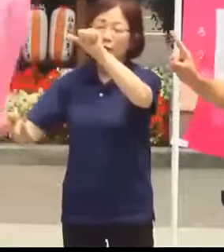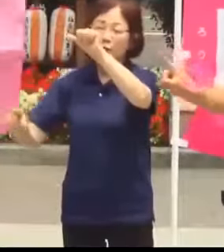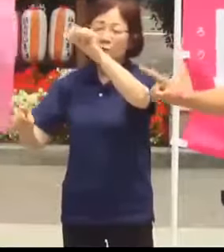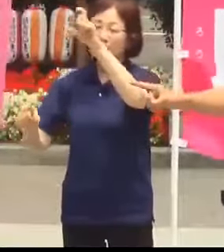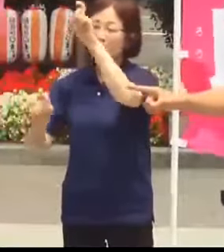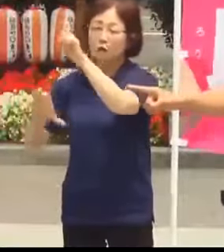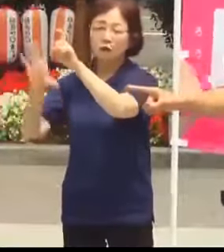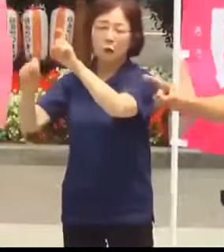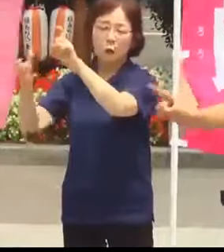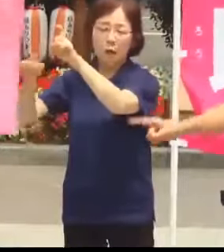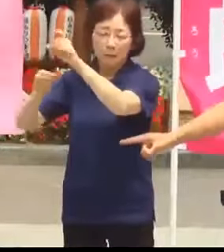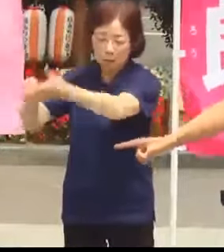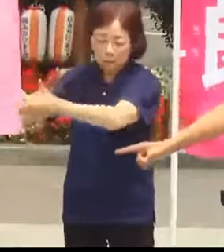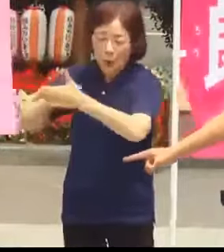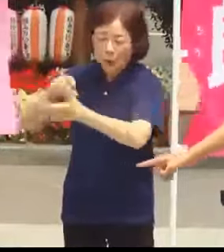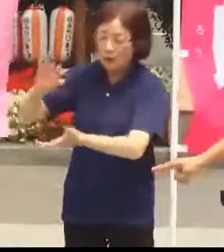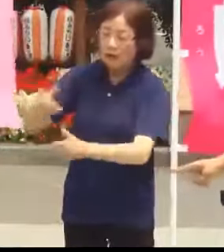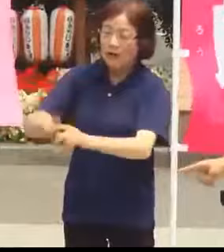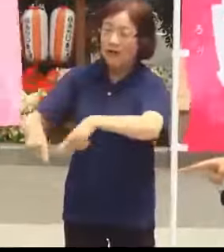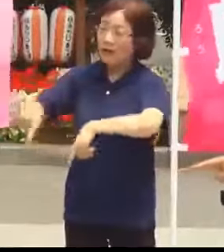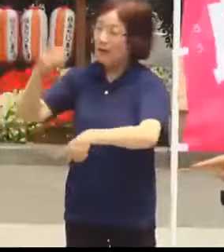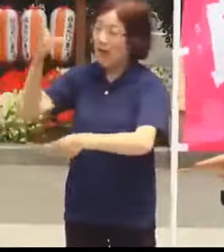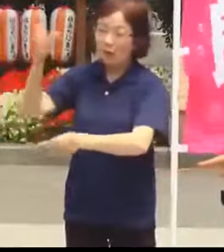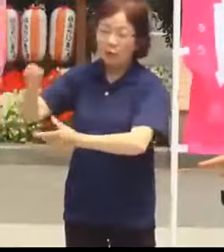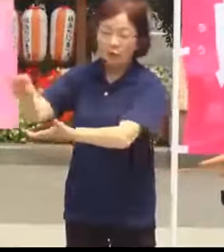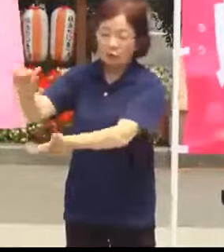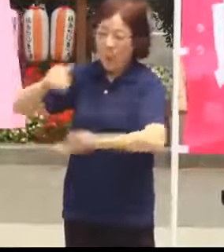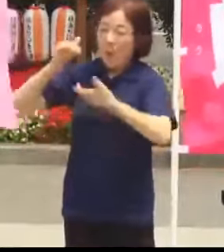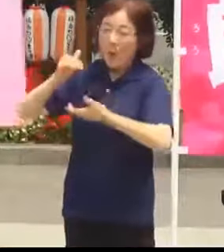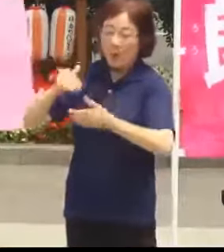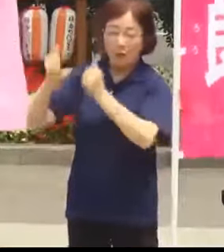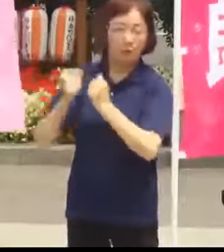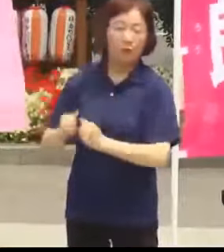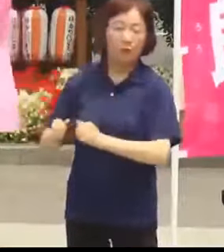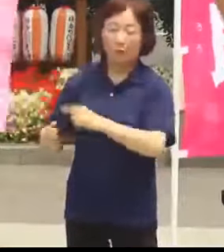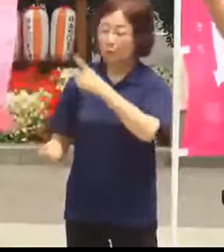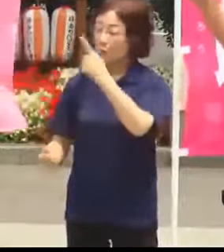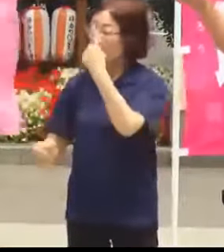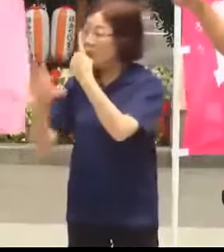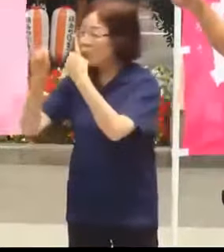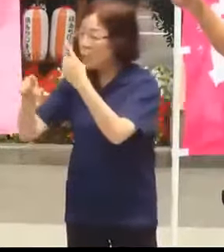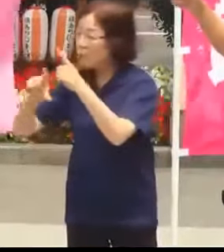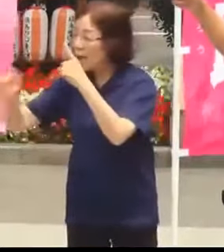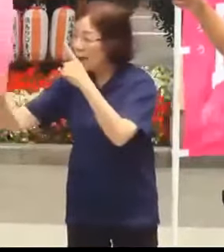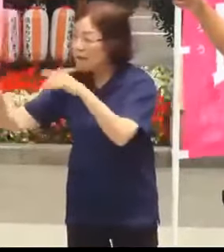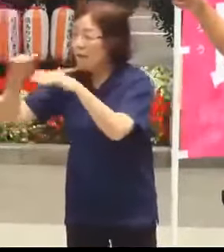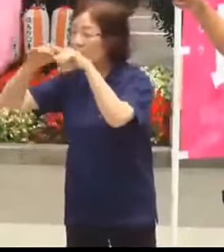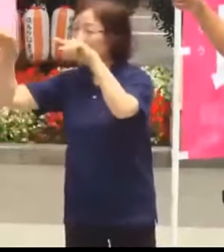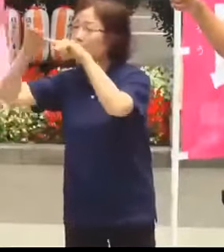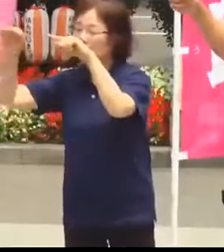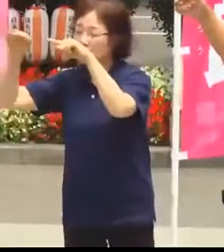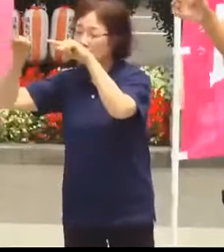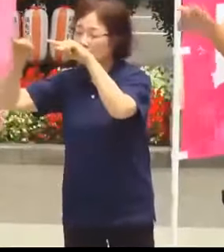10億円も受ける人も100億儲ける人もいるんですよどうして1億円がピークになる